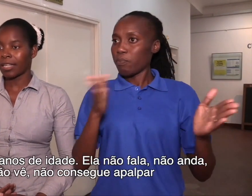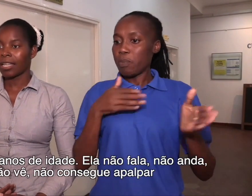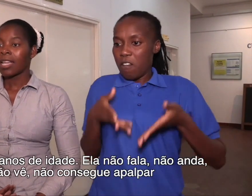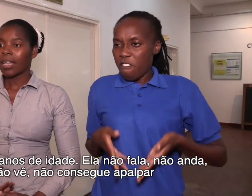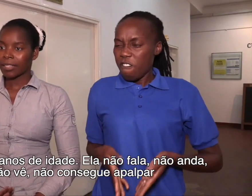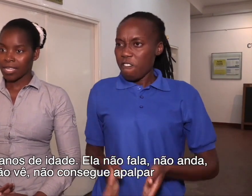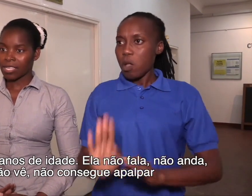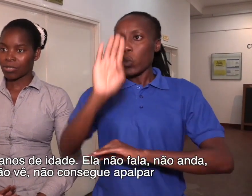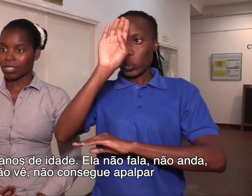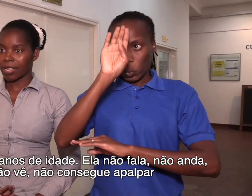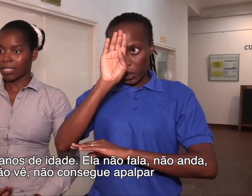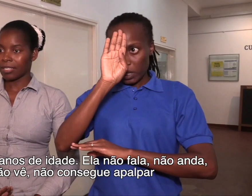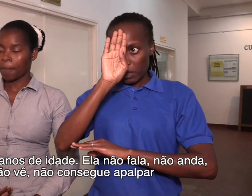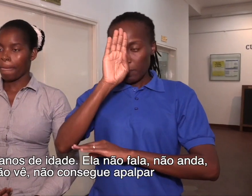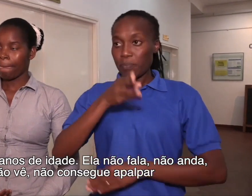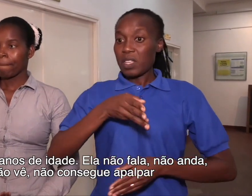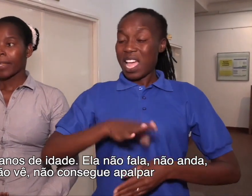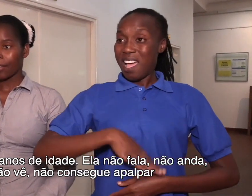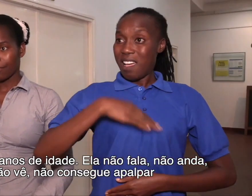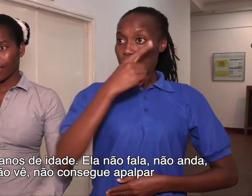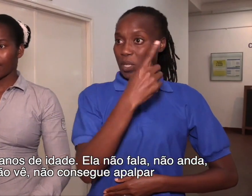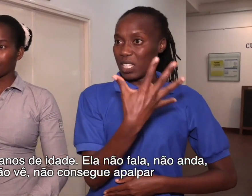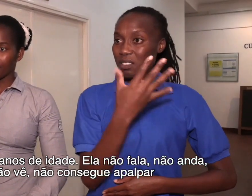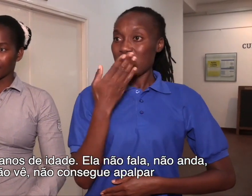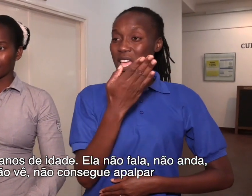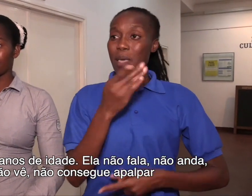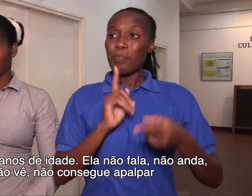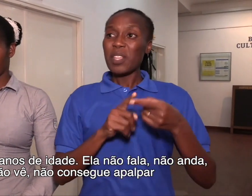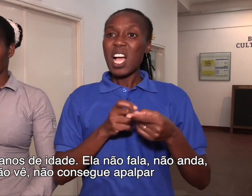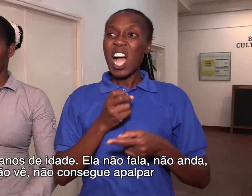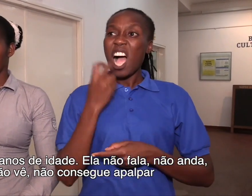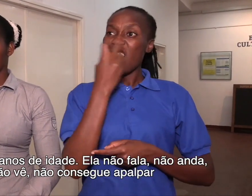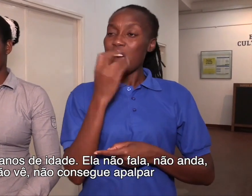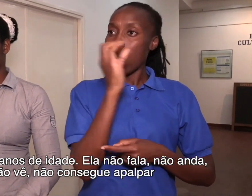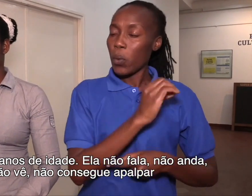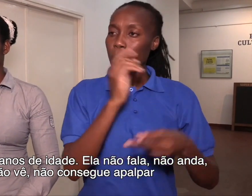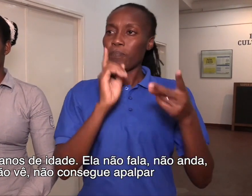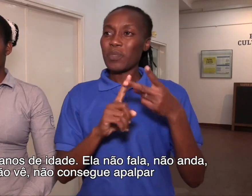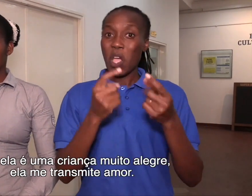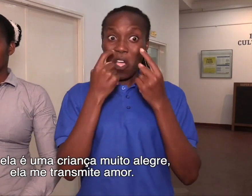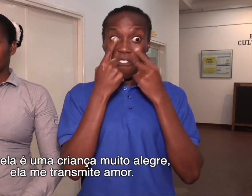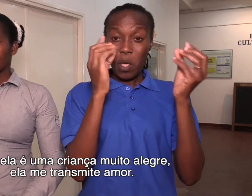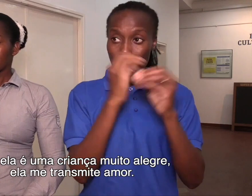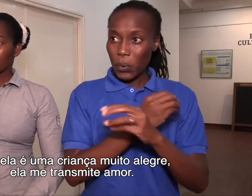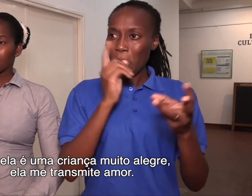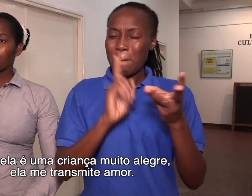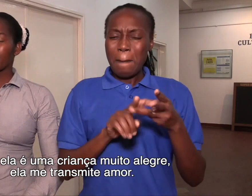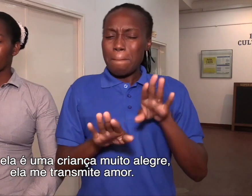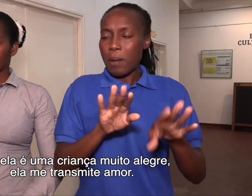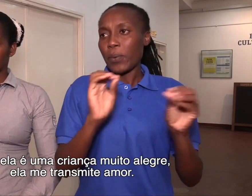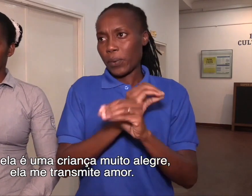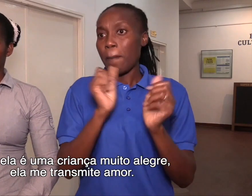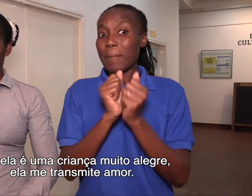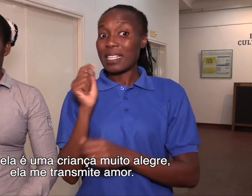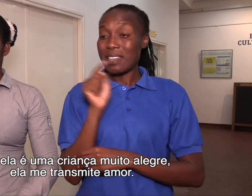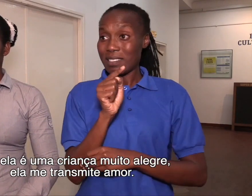filha, Xenila. Ela tem 15 anos de idade. Ela não fala, não anda, não vê, não consegue palpar. Mas é uma criança muito